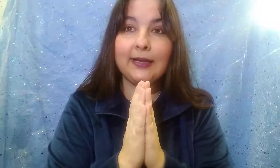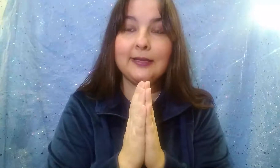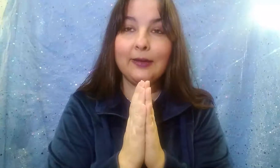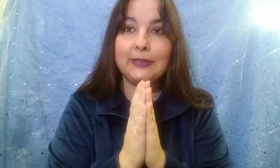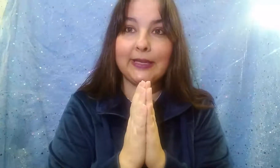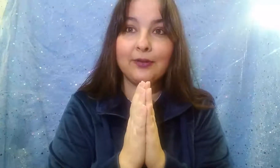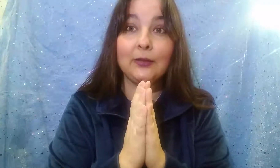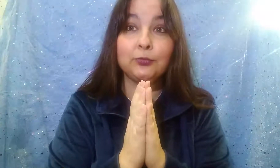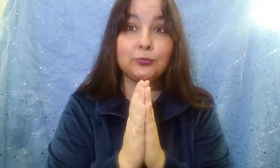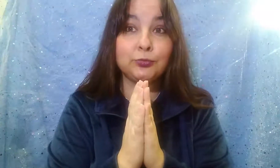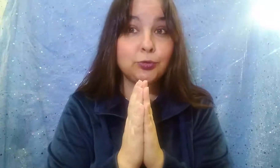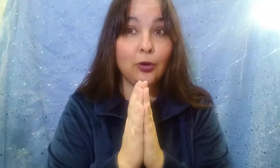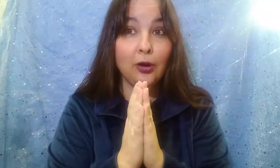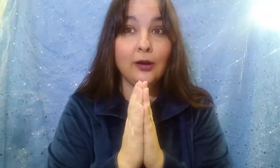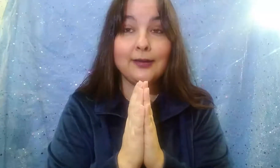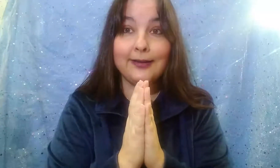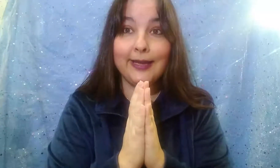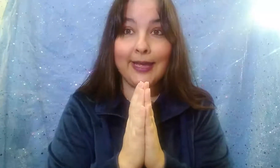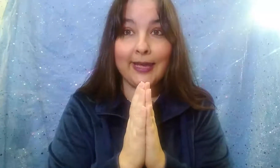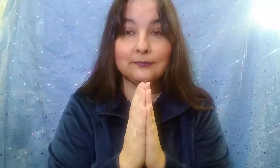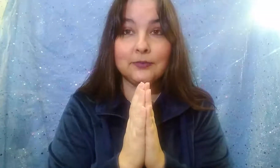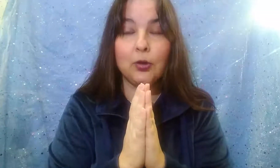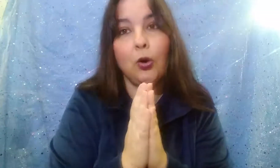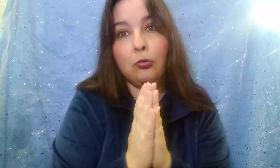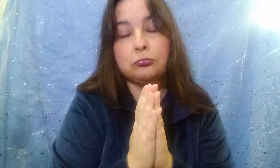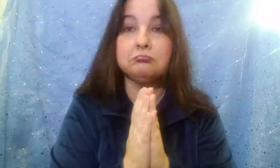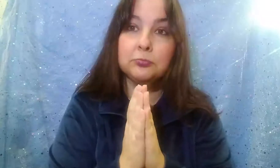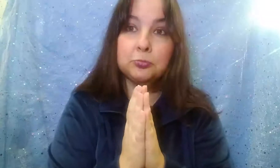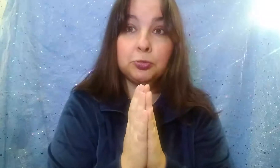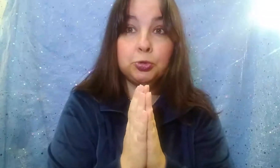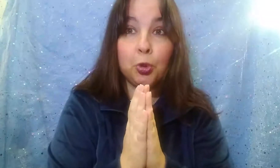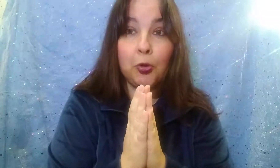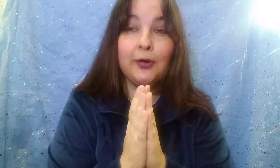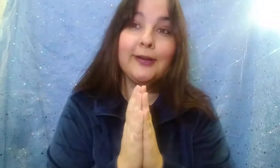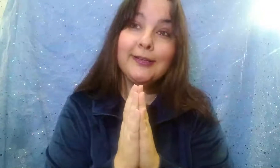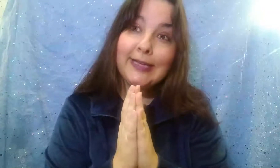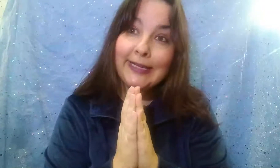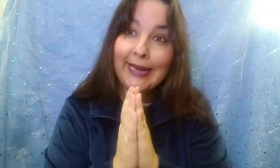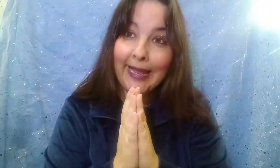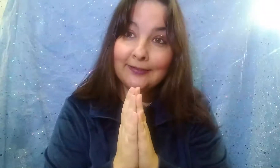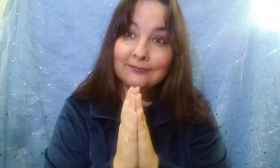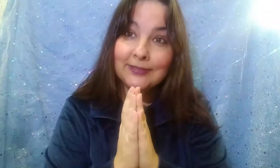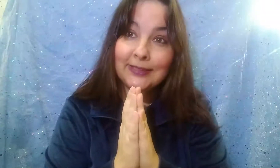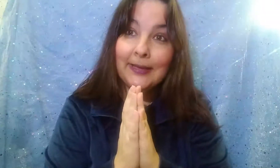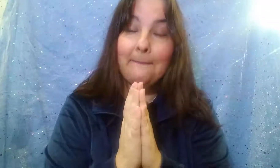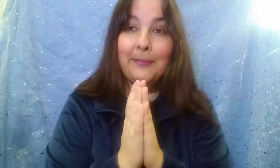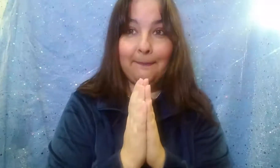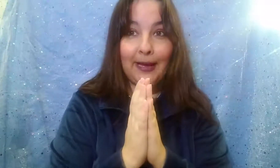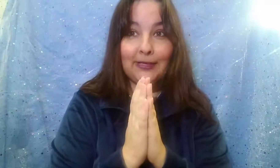é o intervalo Dó-Ré, ou Dó-Ré. Prepare